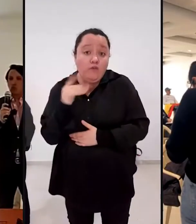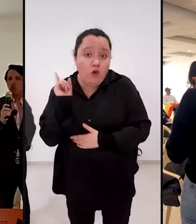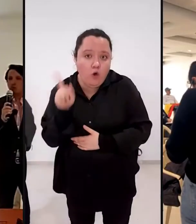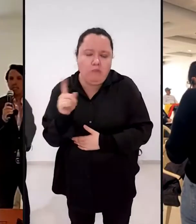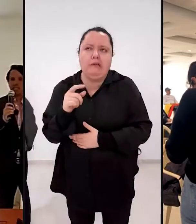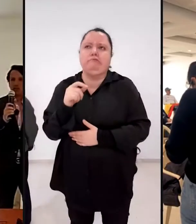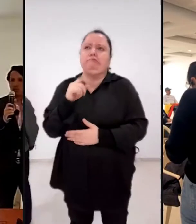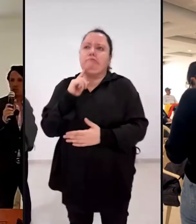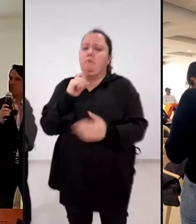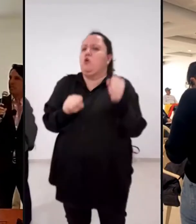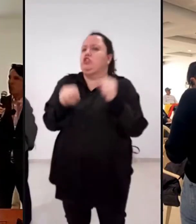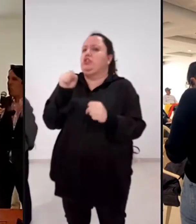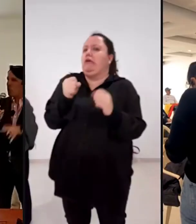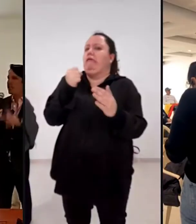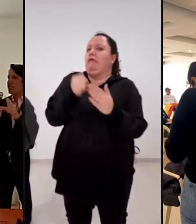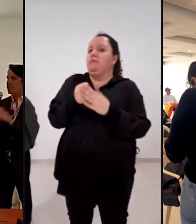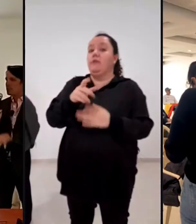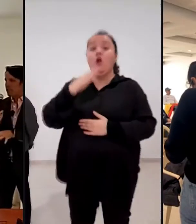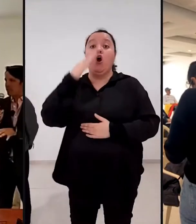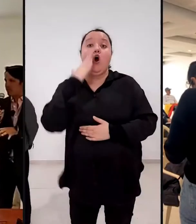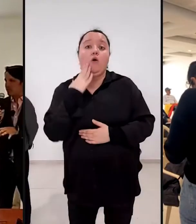es mucho más riesgos